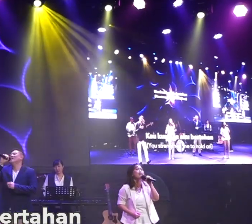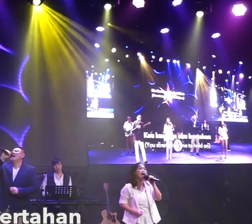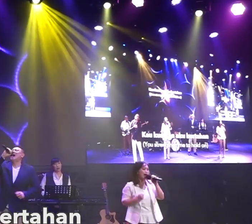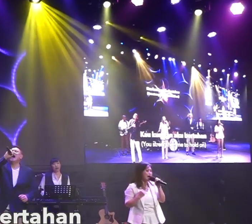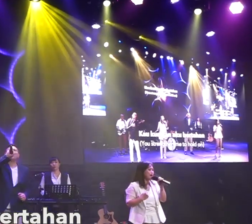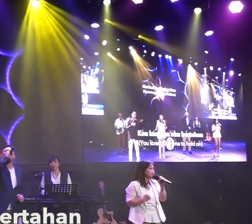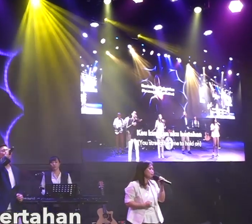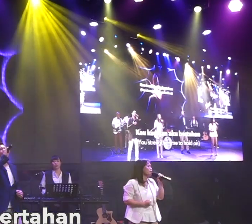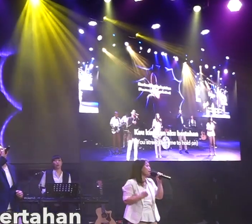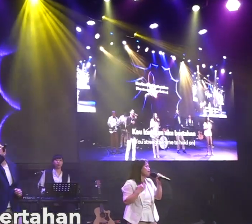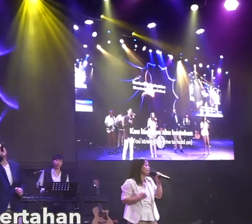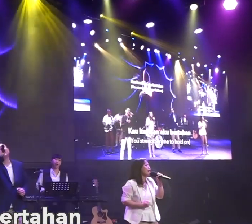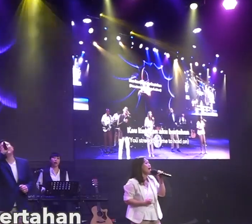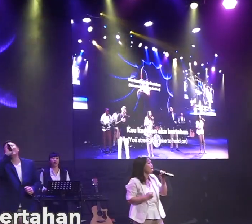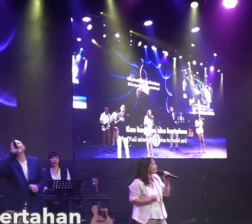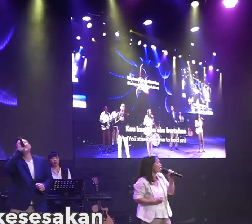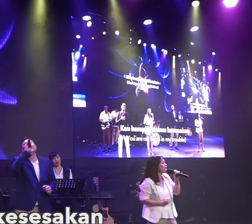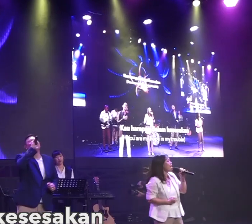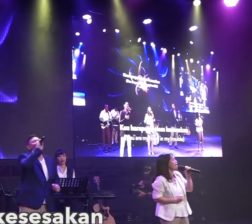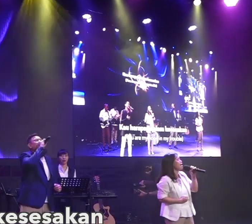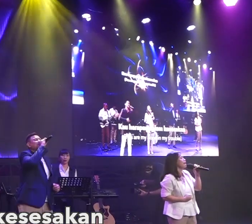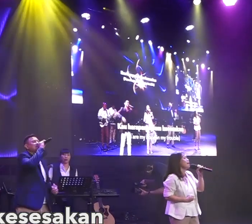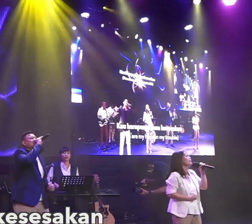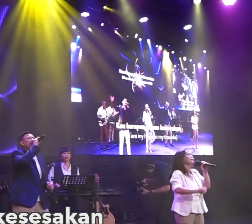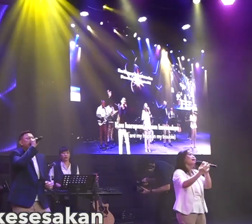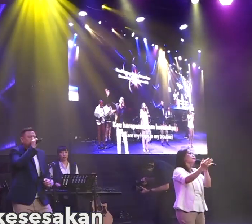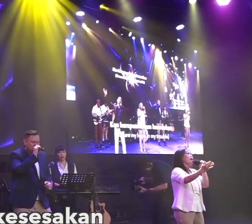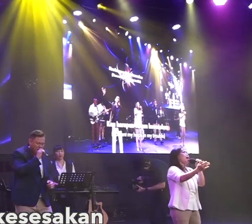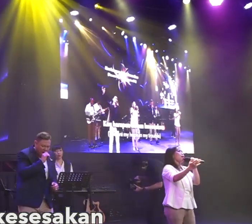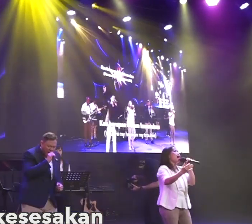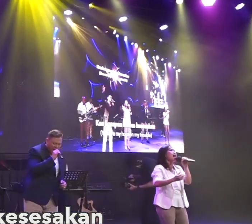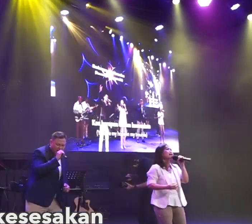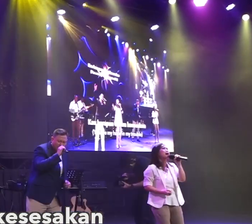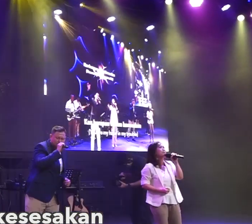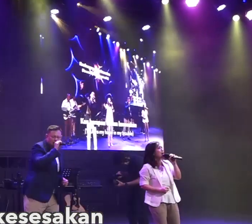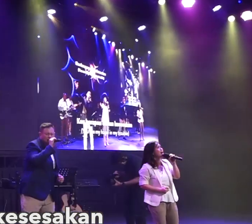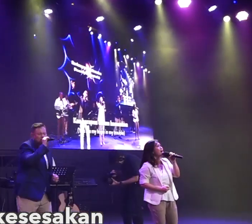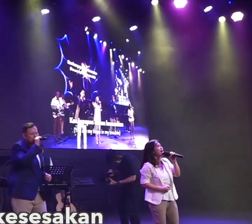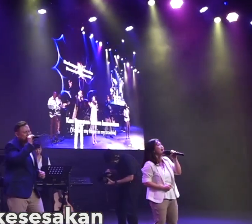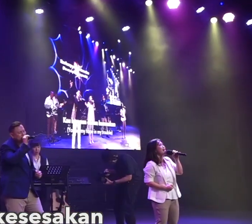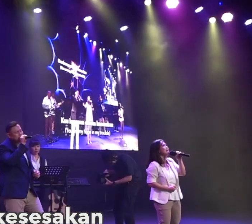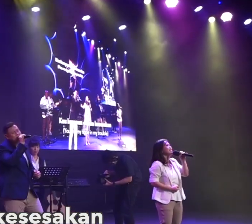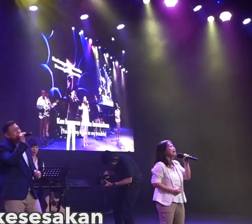kuatkan aku bertahan. Ya Tuhan,